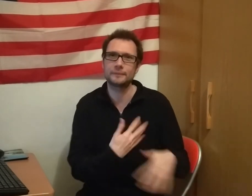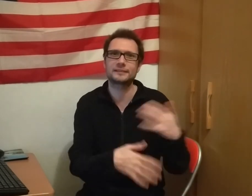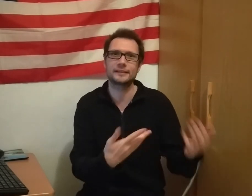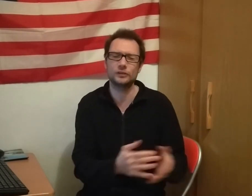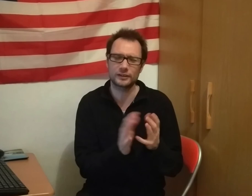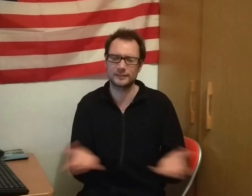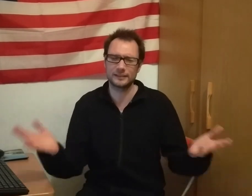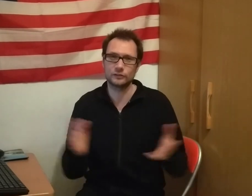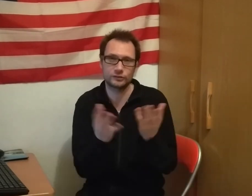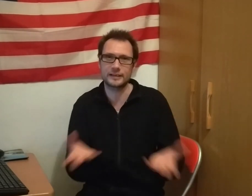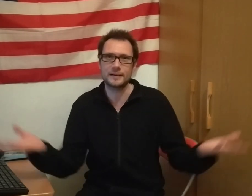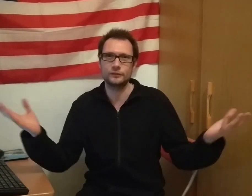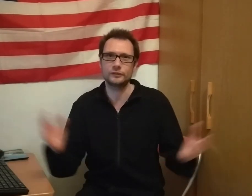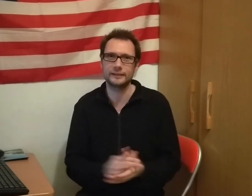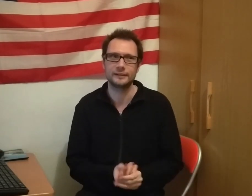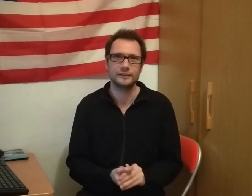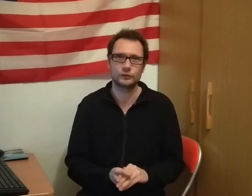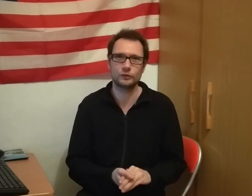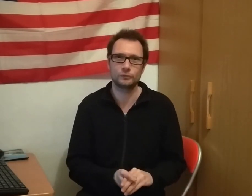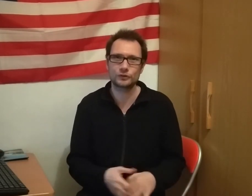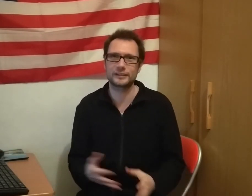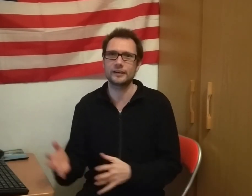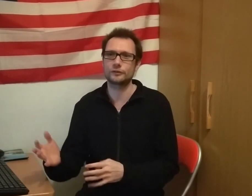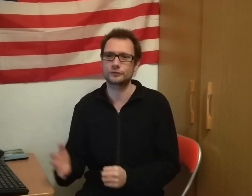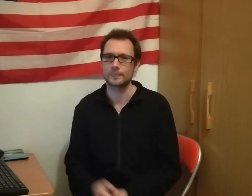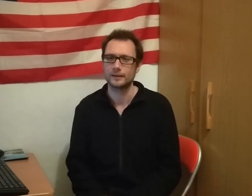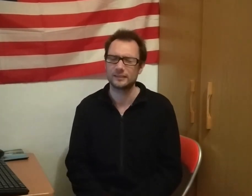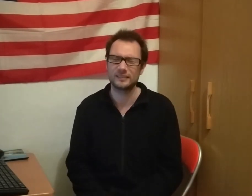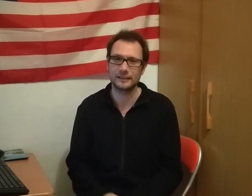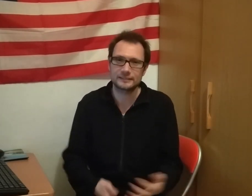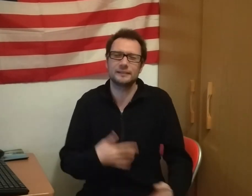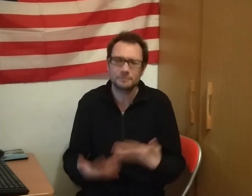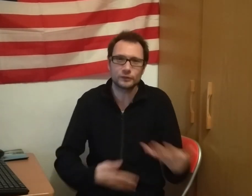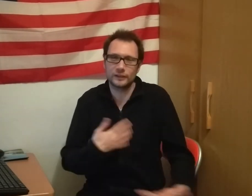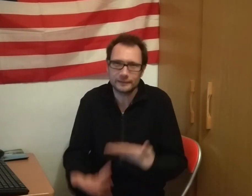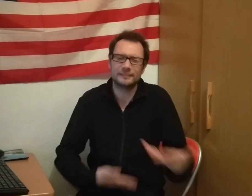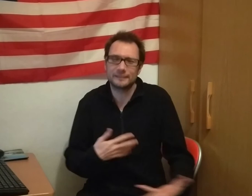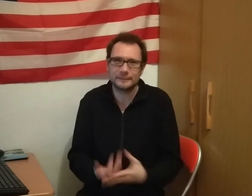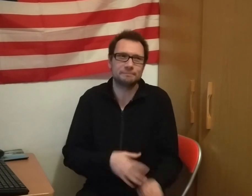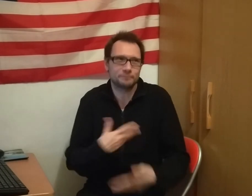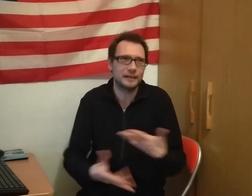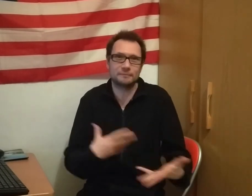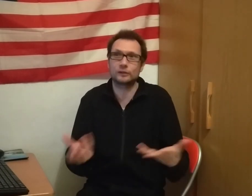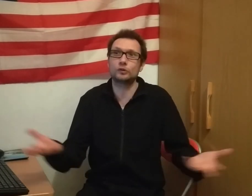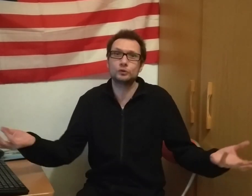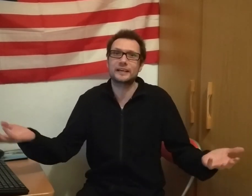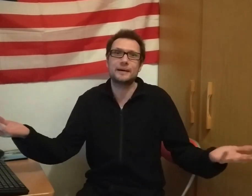más seguidores. Y no estaría mal, ¿no? Todo el mundo seguirnos. Y así, no sé, al menos todo el mundo ganamos,